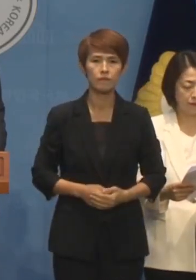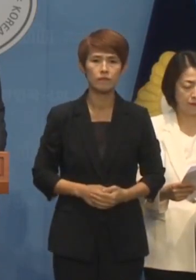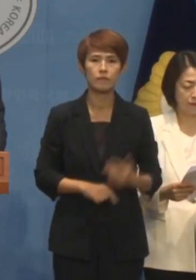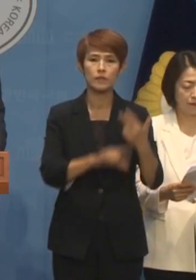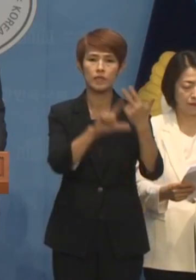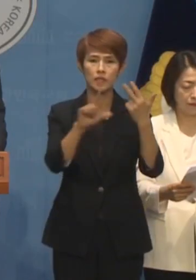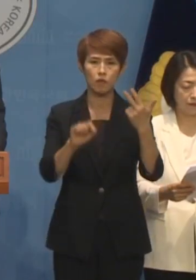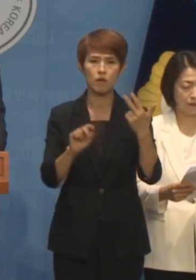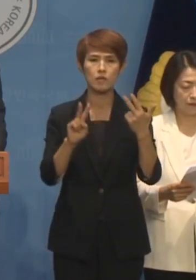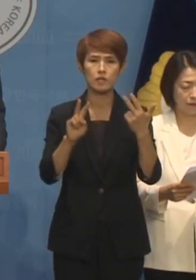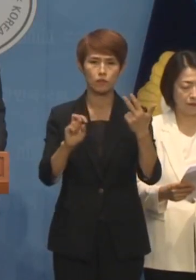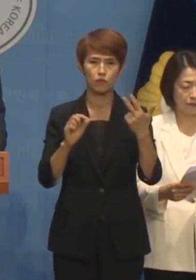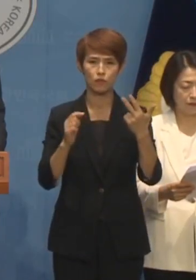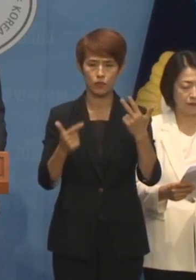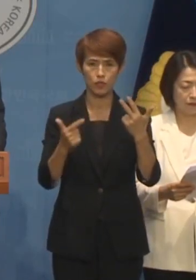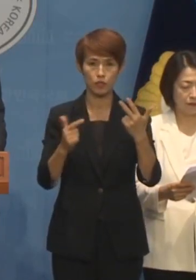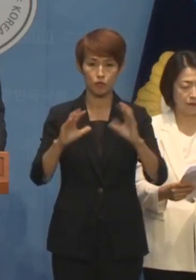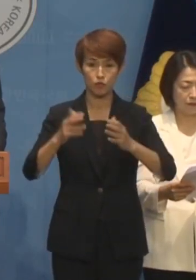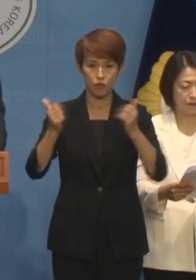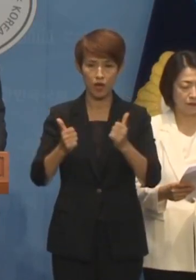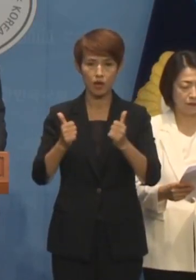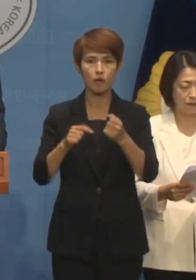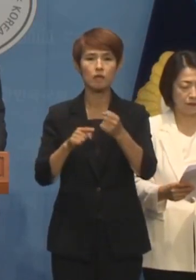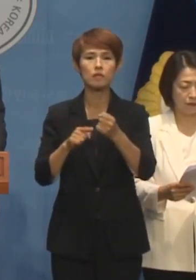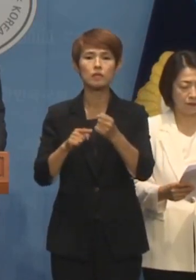2024년 7월 26일 국회